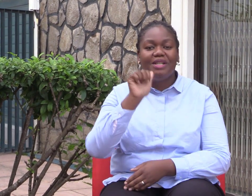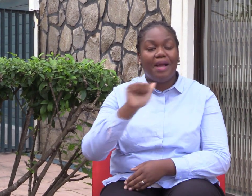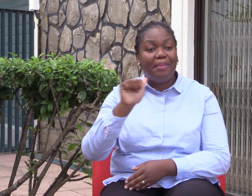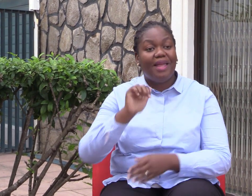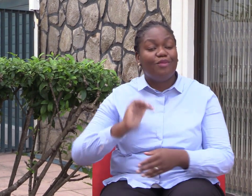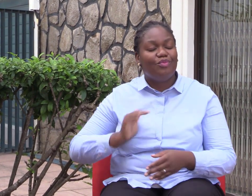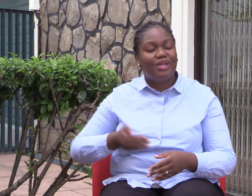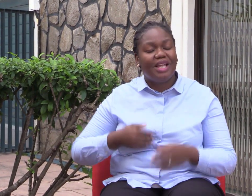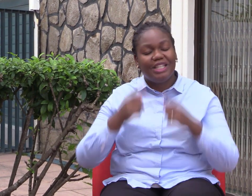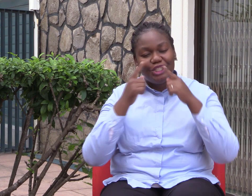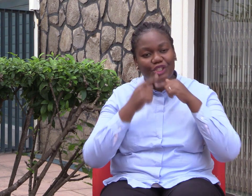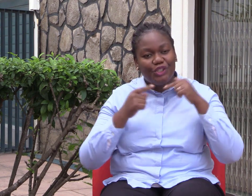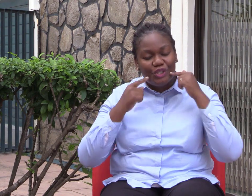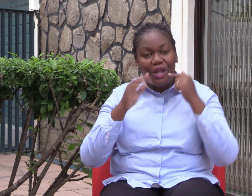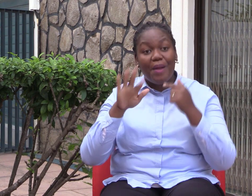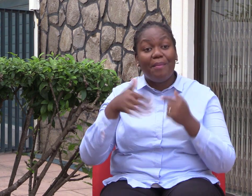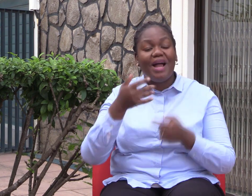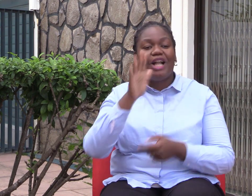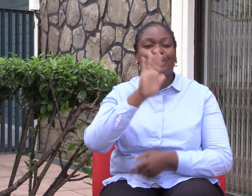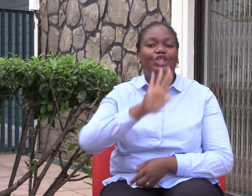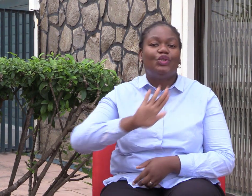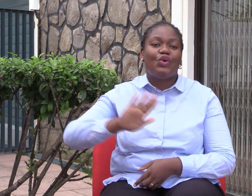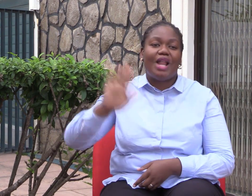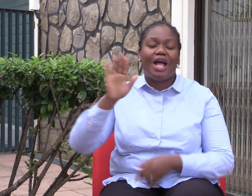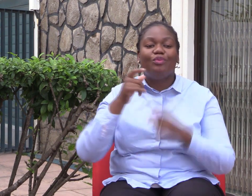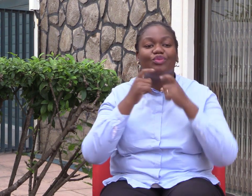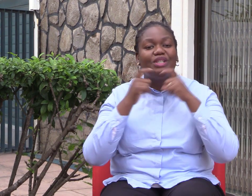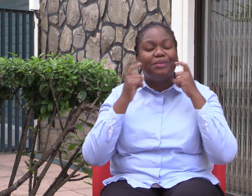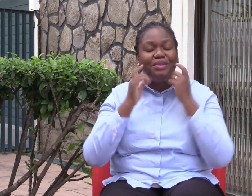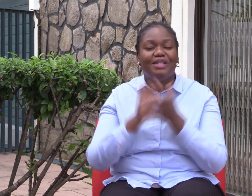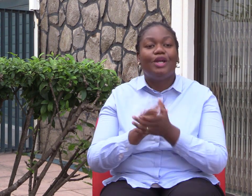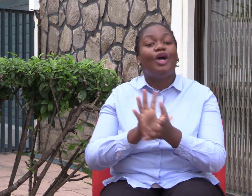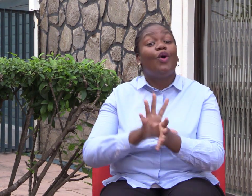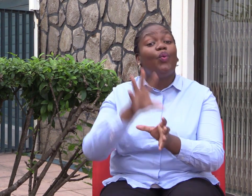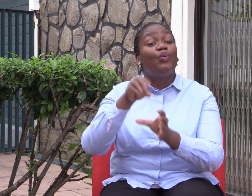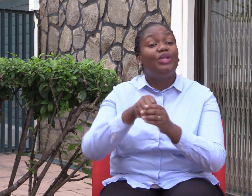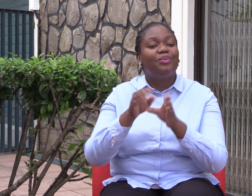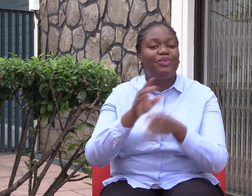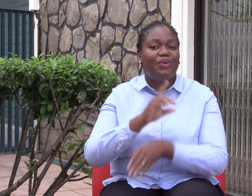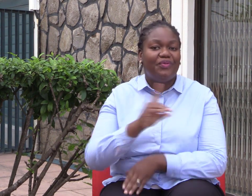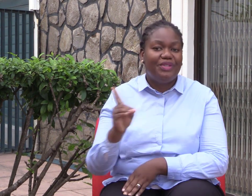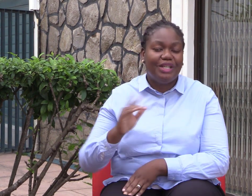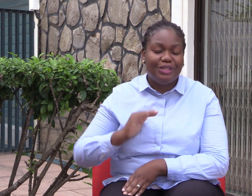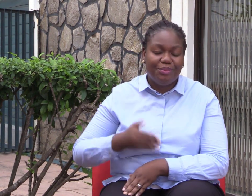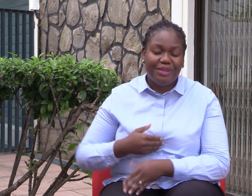tudo que é lei. E feliz mês da mulher aqui em Moçambique.